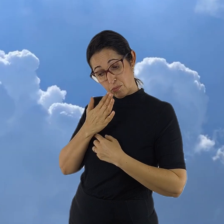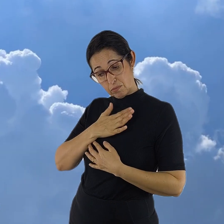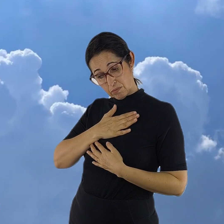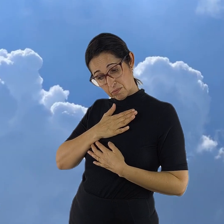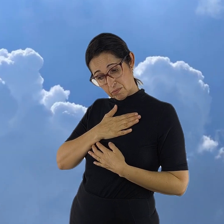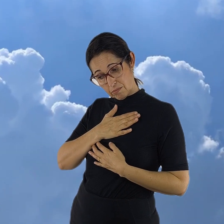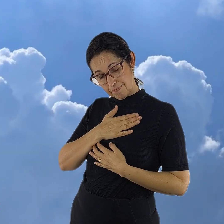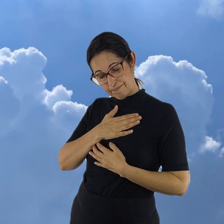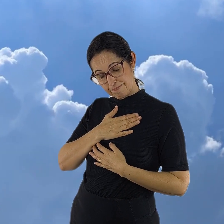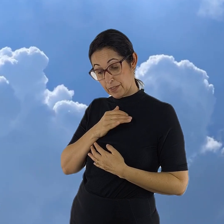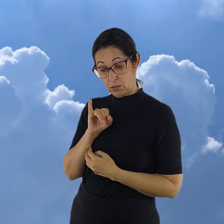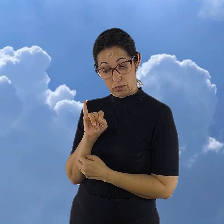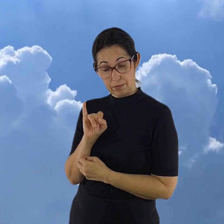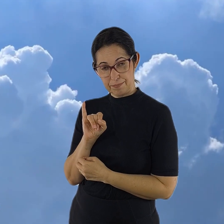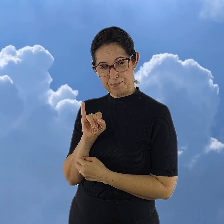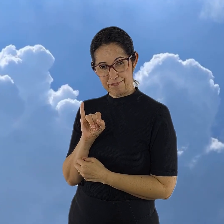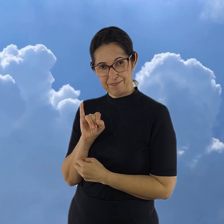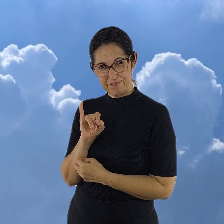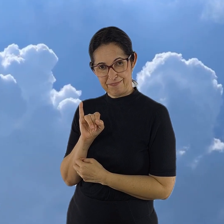ajuda-me.